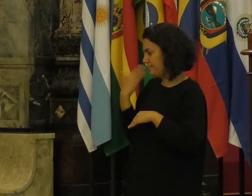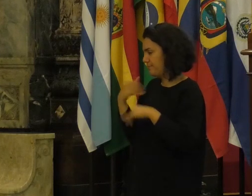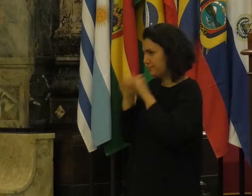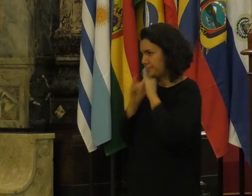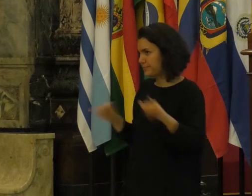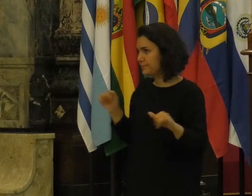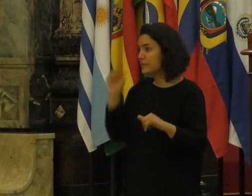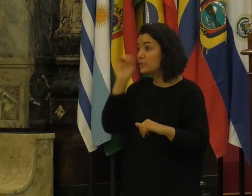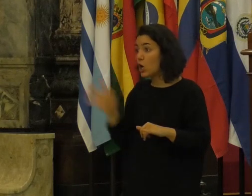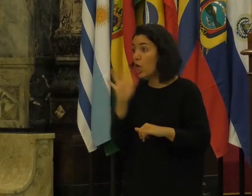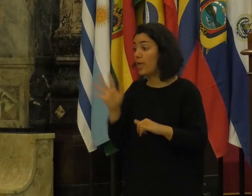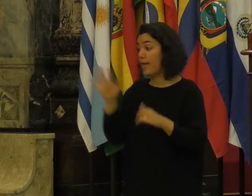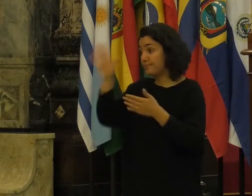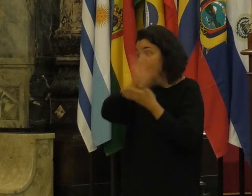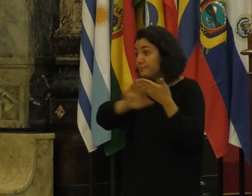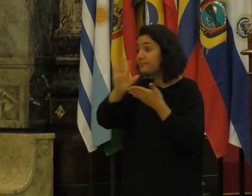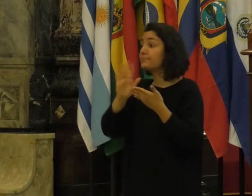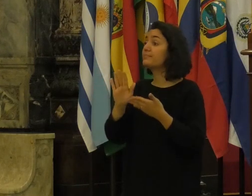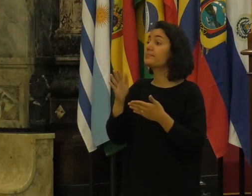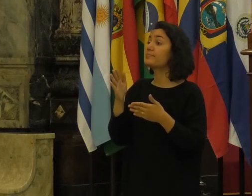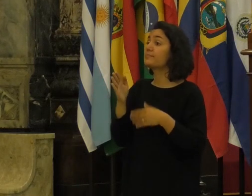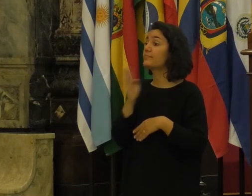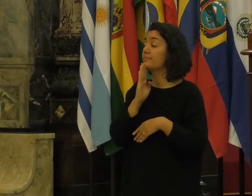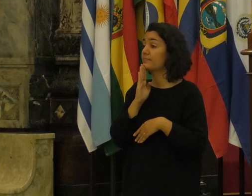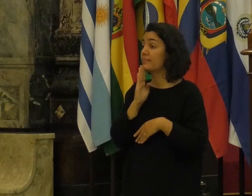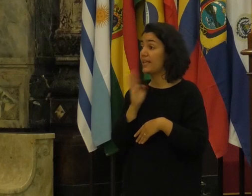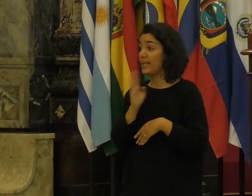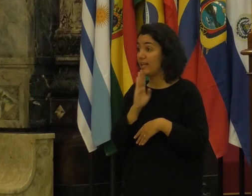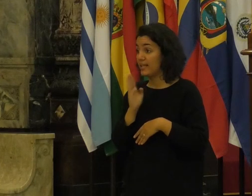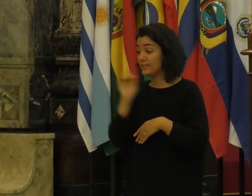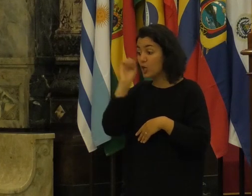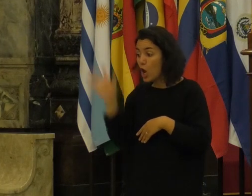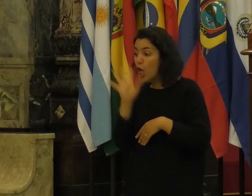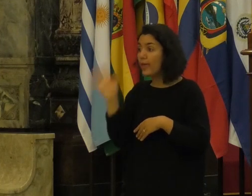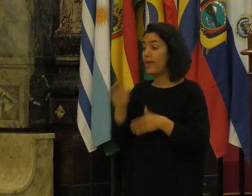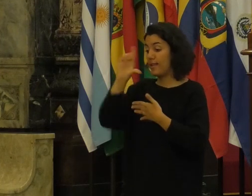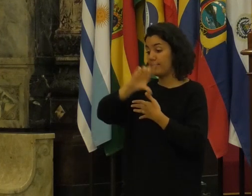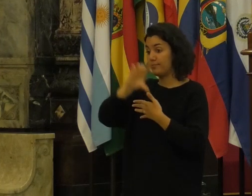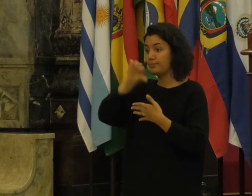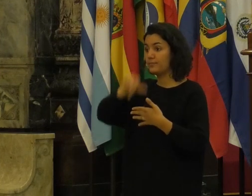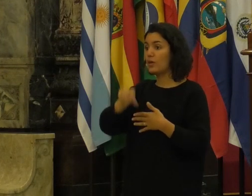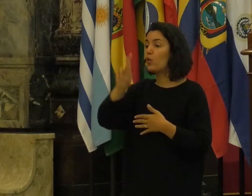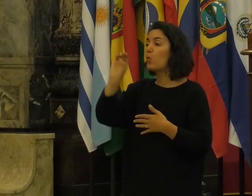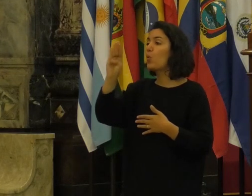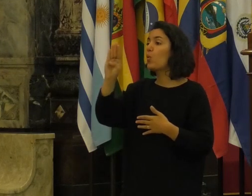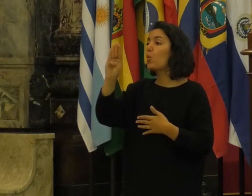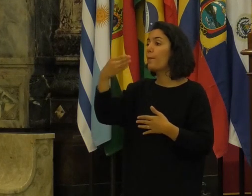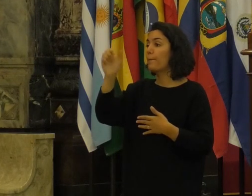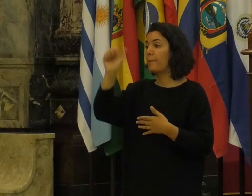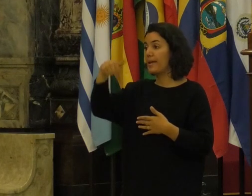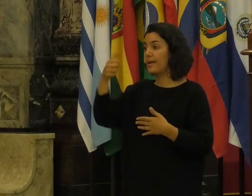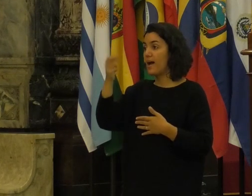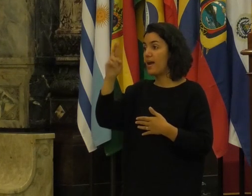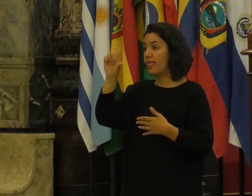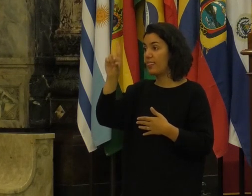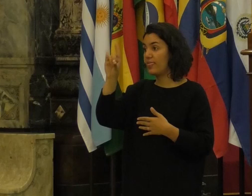dedicado a la psicología en nuestra región, un libro que está en inglés, que se llama Psychology in Latin America, editado por Rubén Ardilas, un capítulo